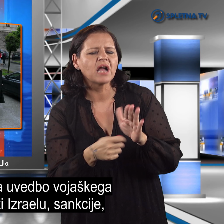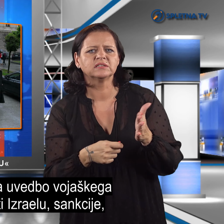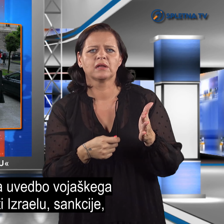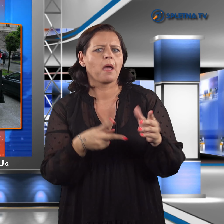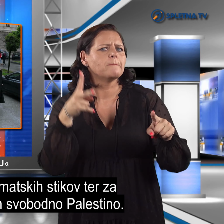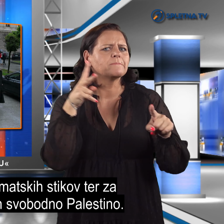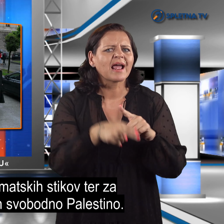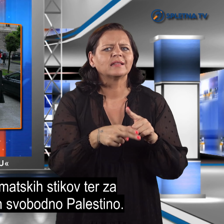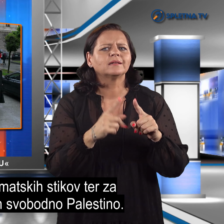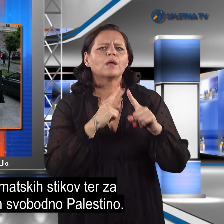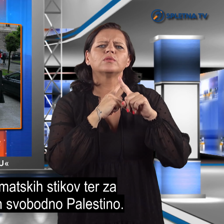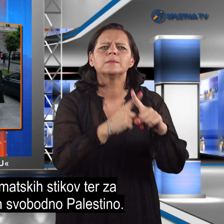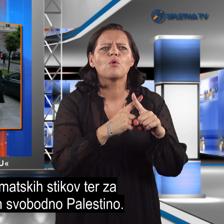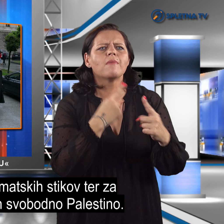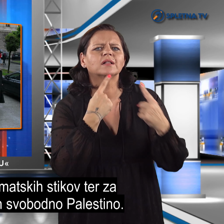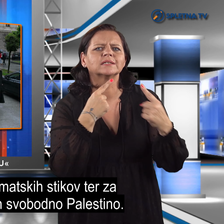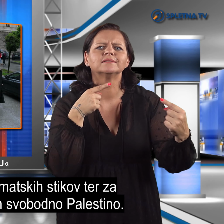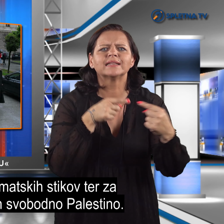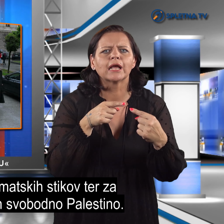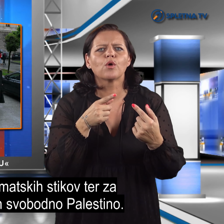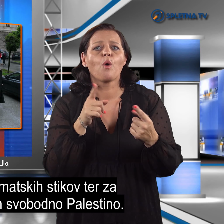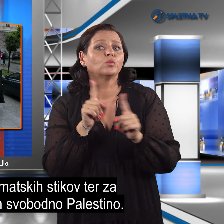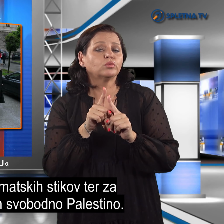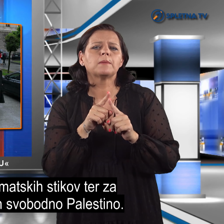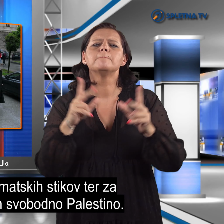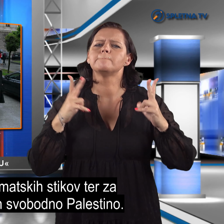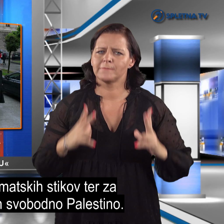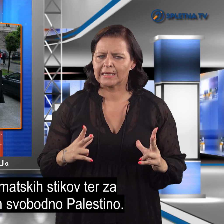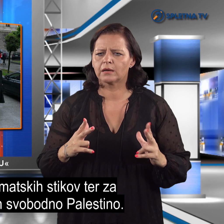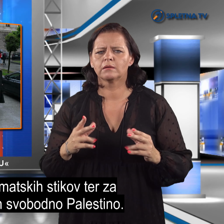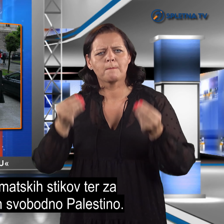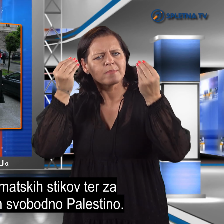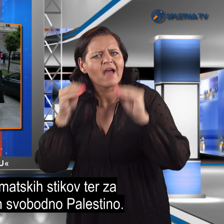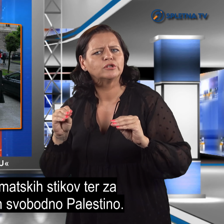diplomatskih stikov ter za mir, pravičnost in svobodno Palestino.